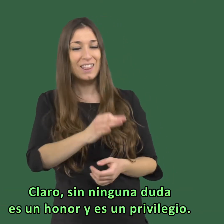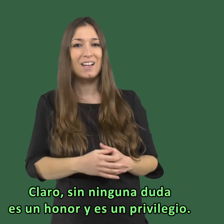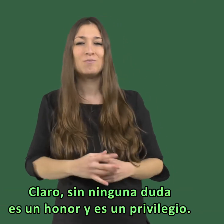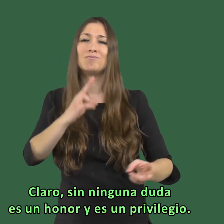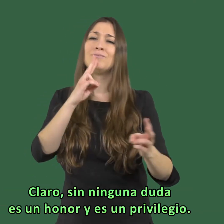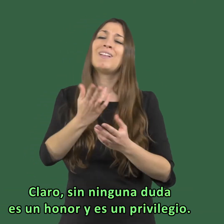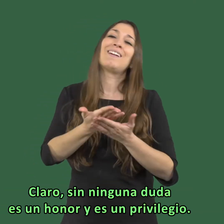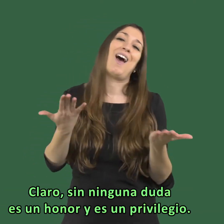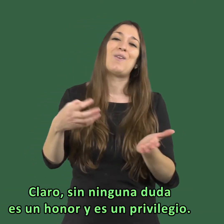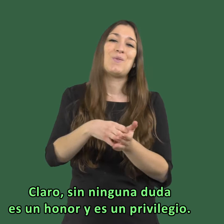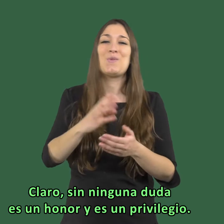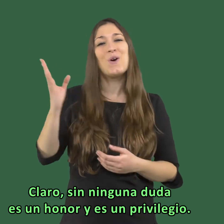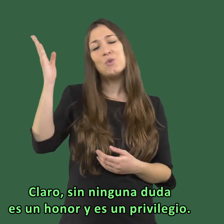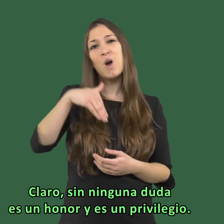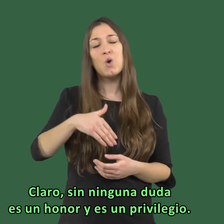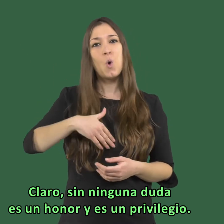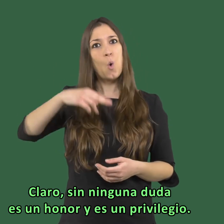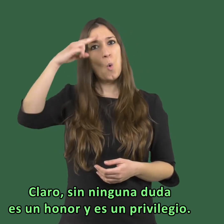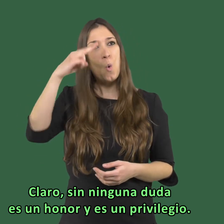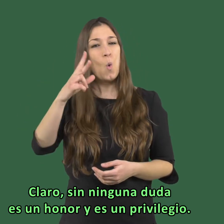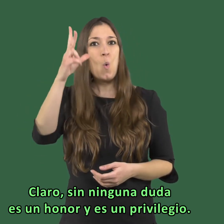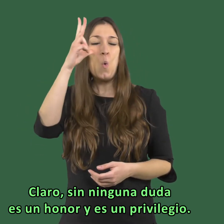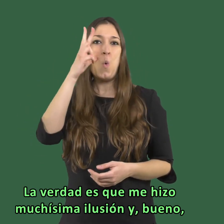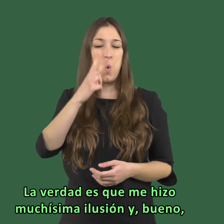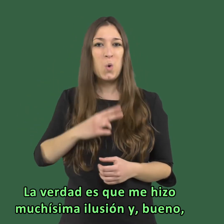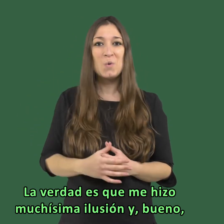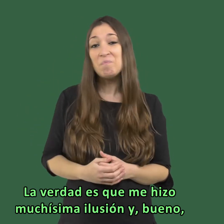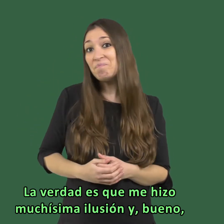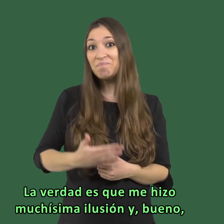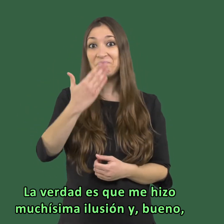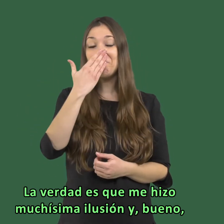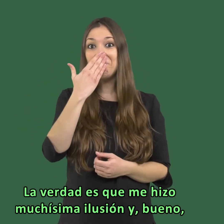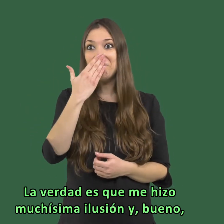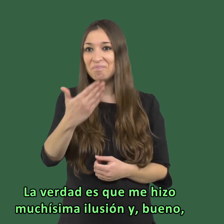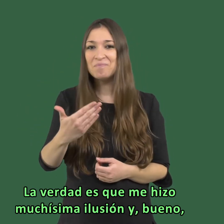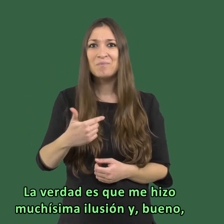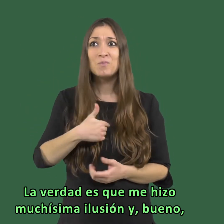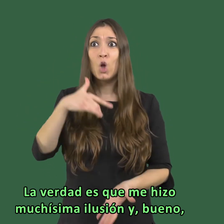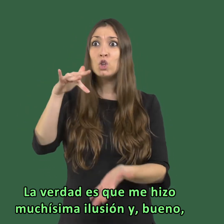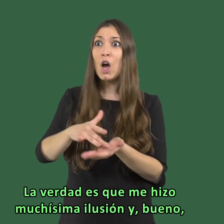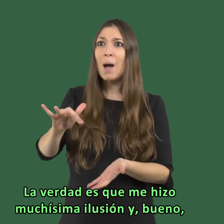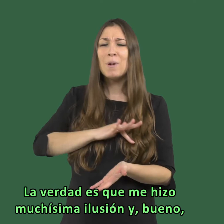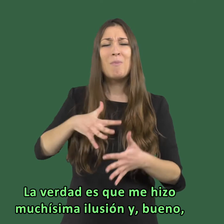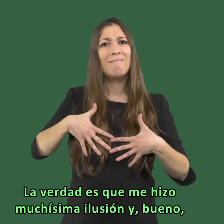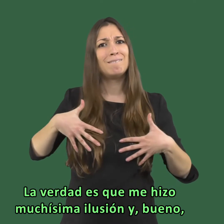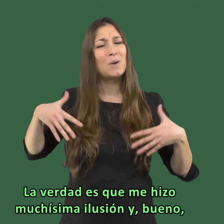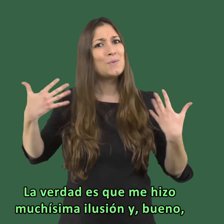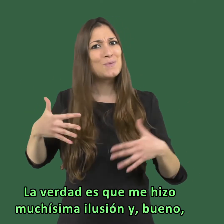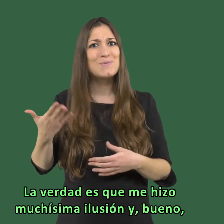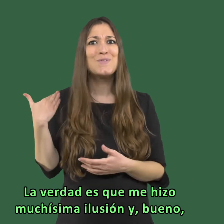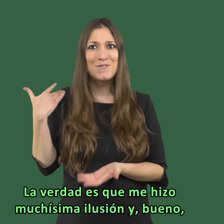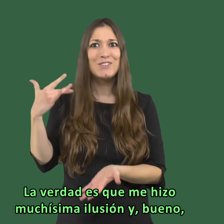Salas. Claro, sin ninguna duda, es un honor y es un privilegio. La verdad es que me hizo muchísima ilusión,